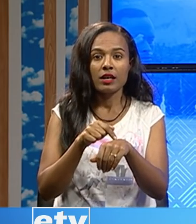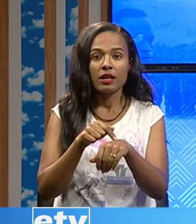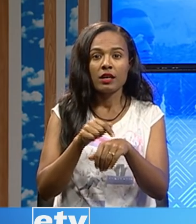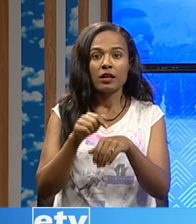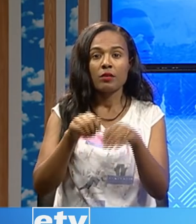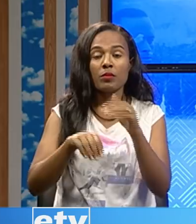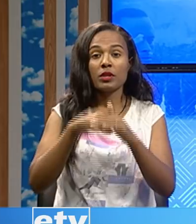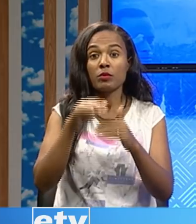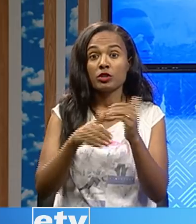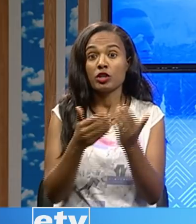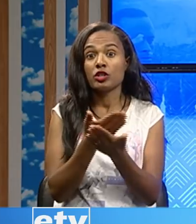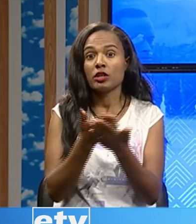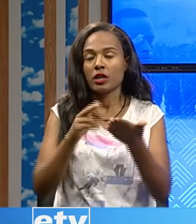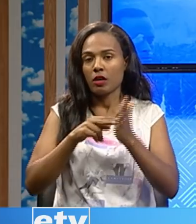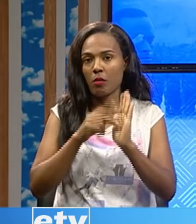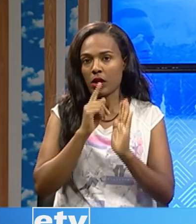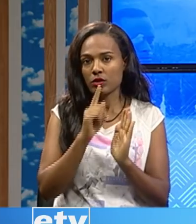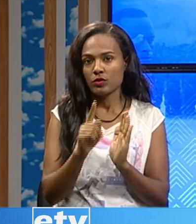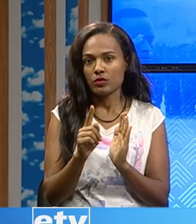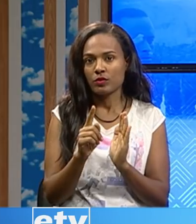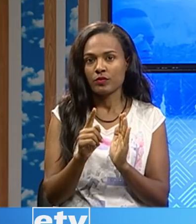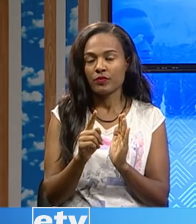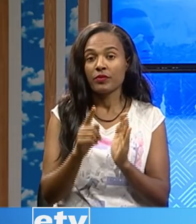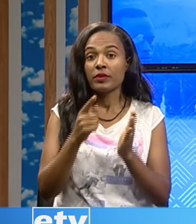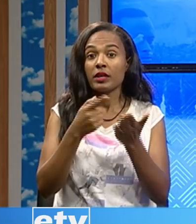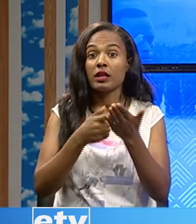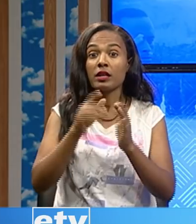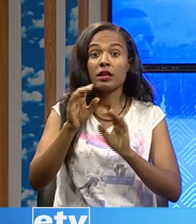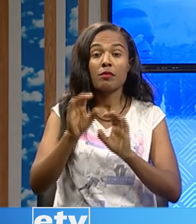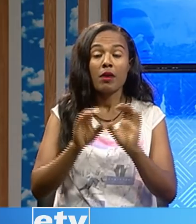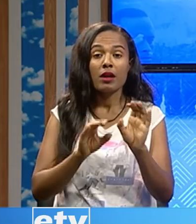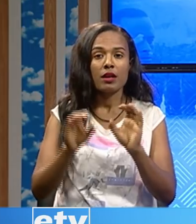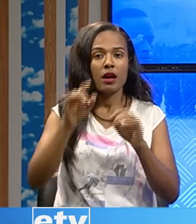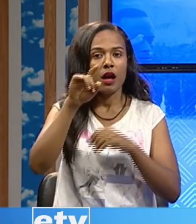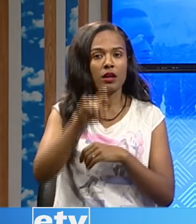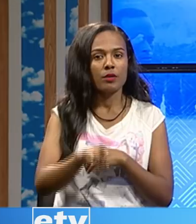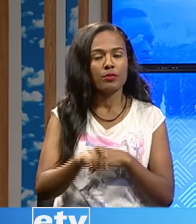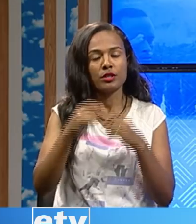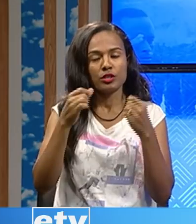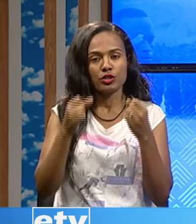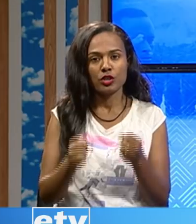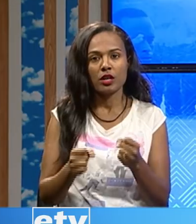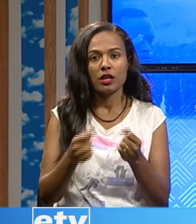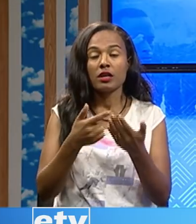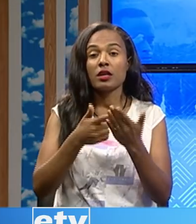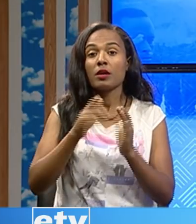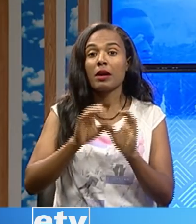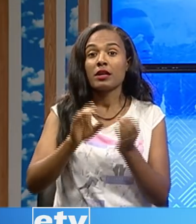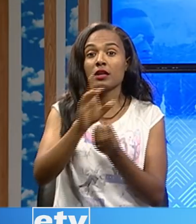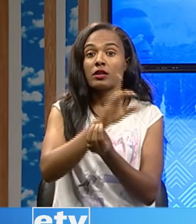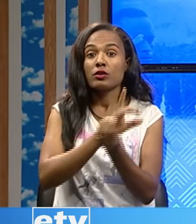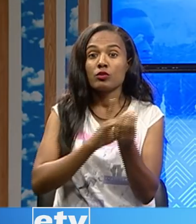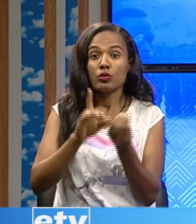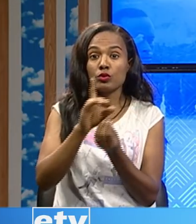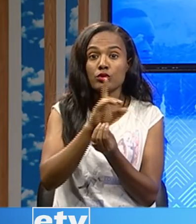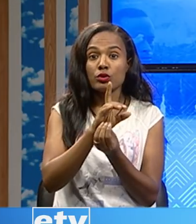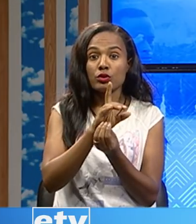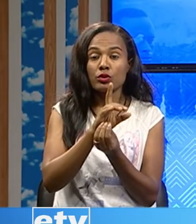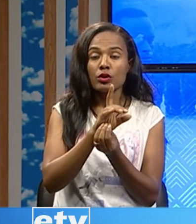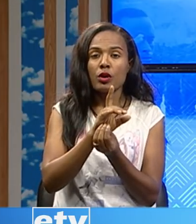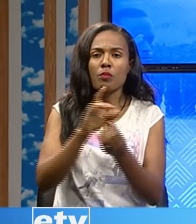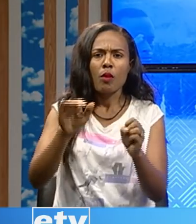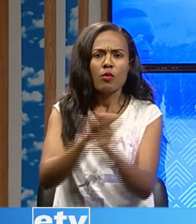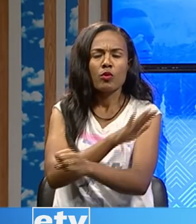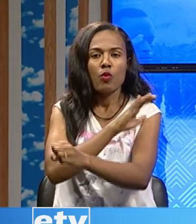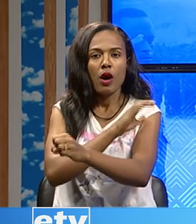በተመቻቸ ነገር ላይ ሆነ ይችላል፣ በማይመች ጉዳይም ቢሆን ያን ማድረግ አለብን ይቻላል። ይሄን ለማድረግ ክልሎች በሙሉ